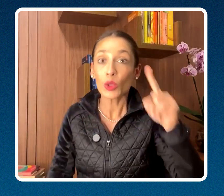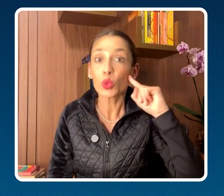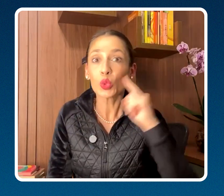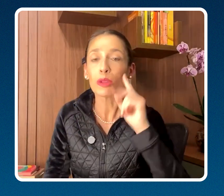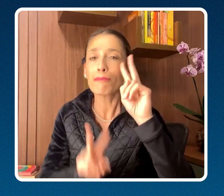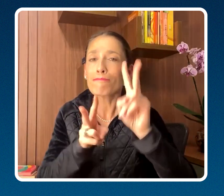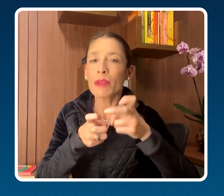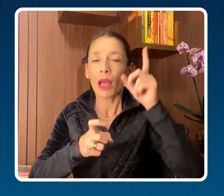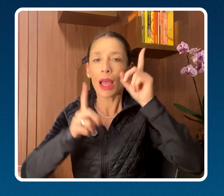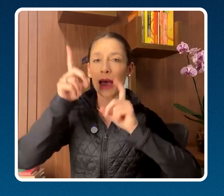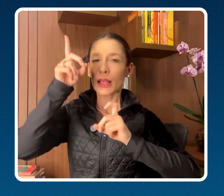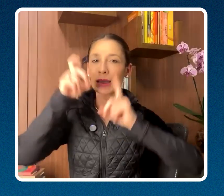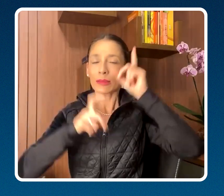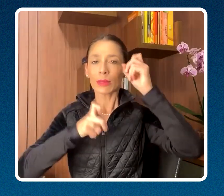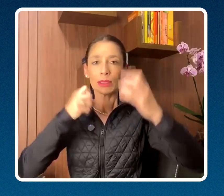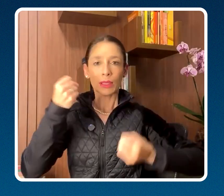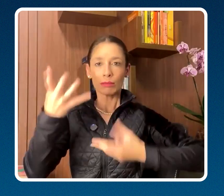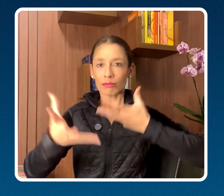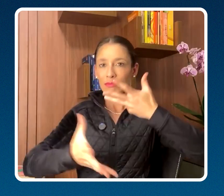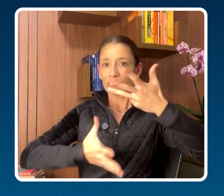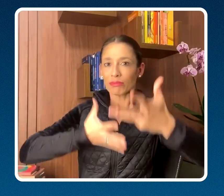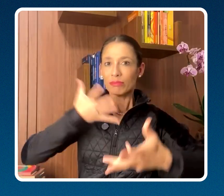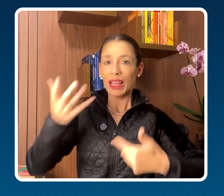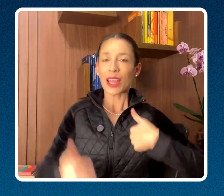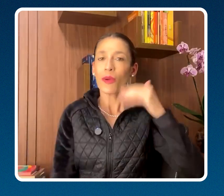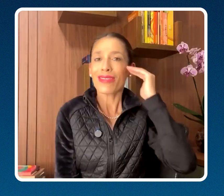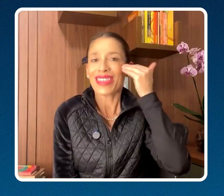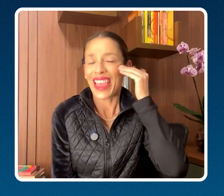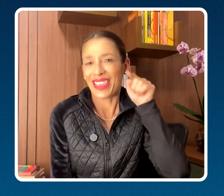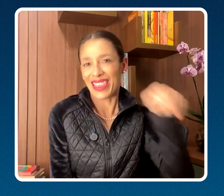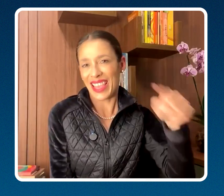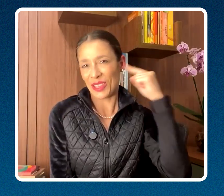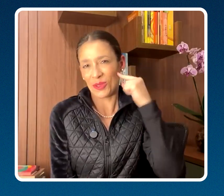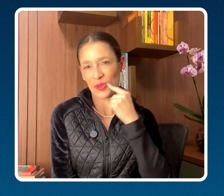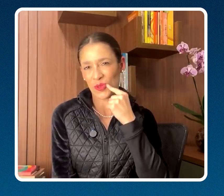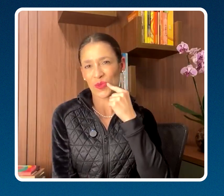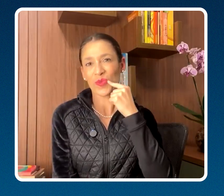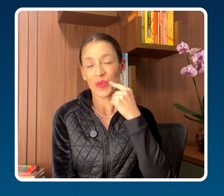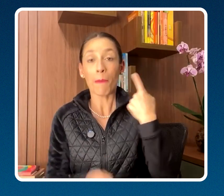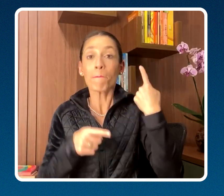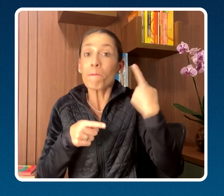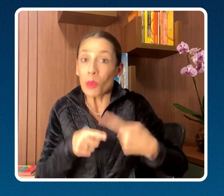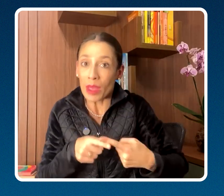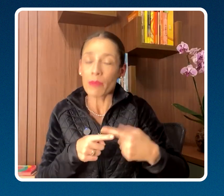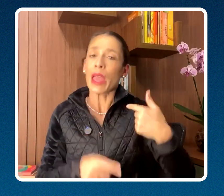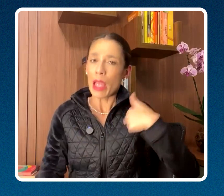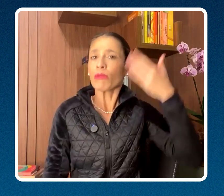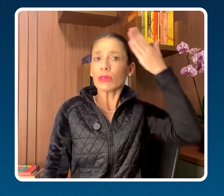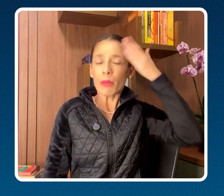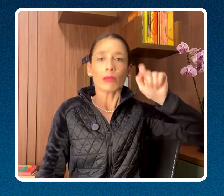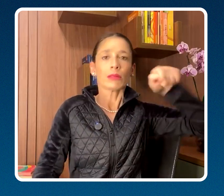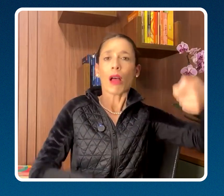minha expressão, eu já estava entendendo ela com mais facilidade. Porque assim, eu sabia um monte de